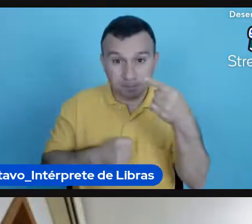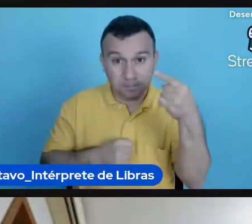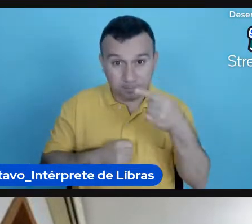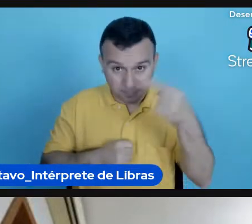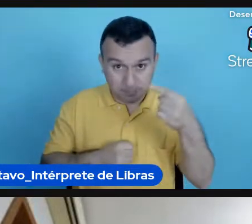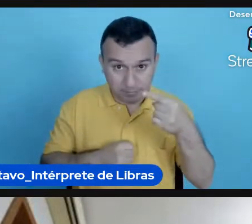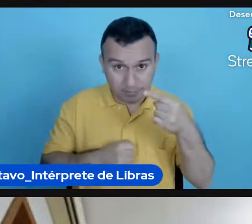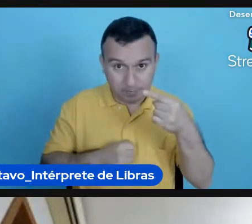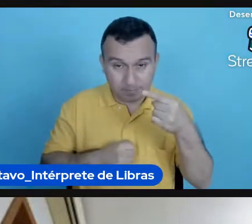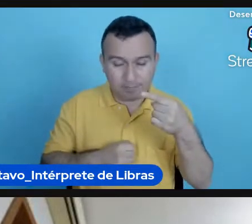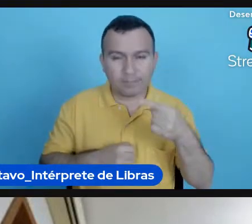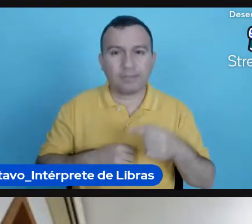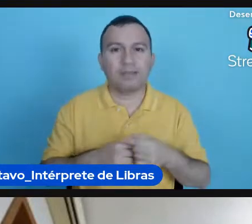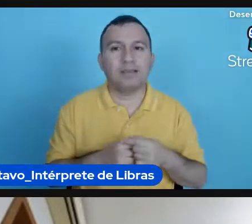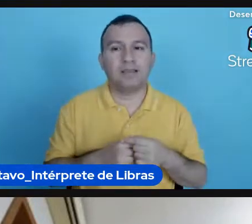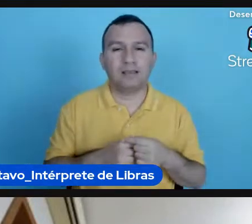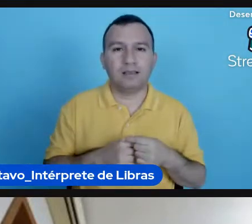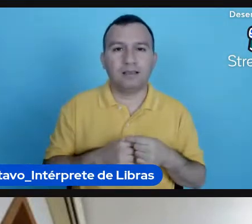agora